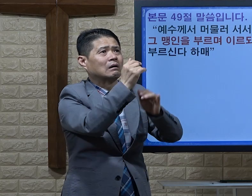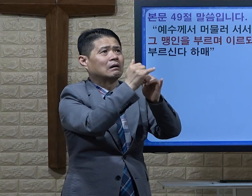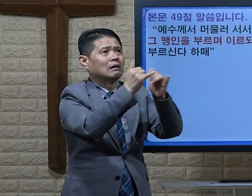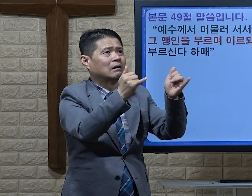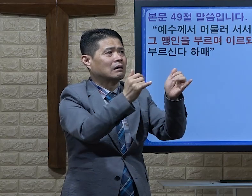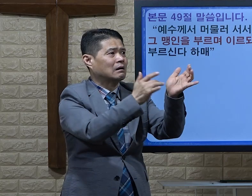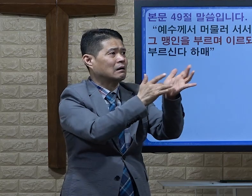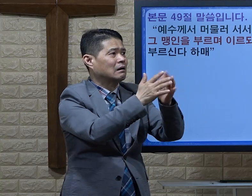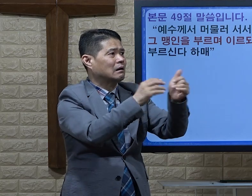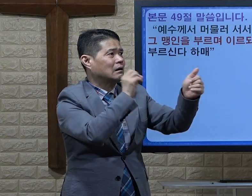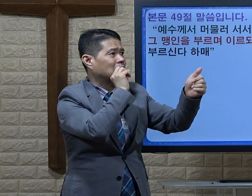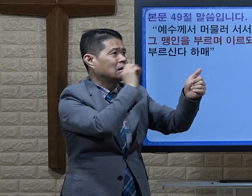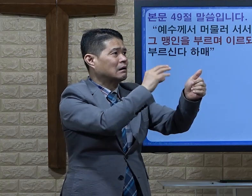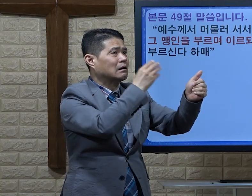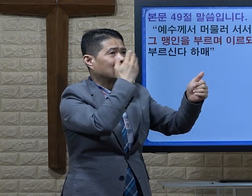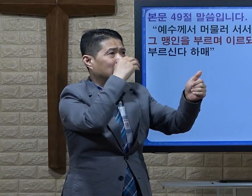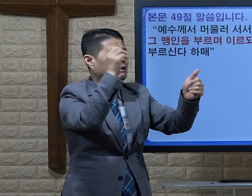수 있는데